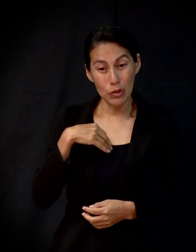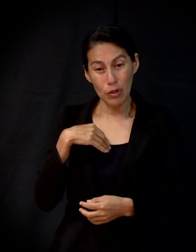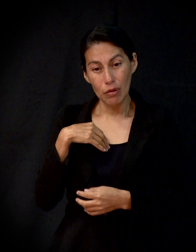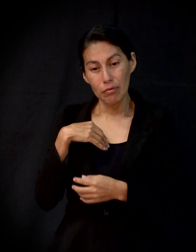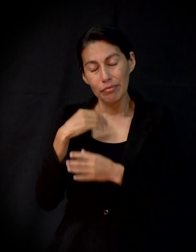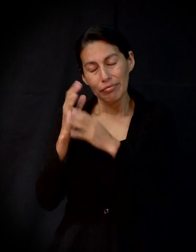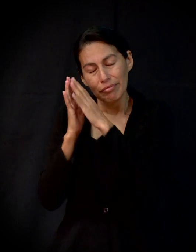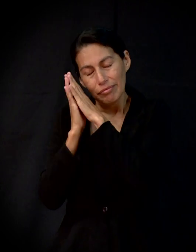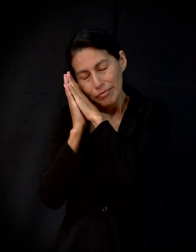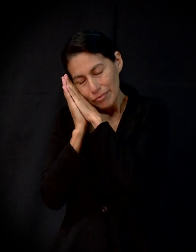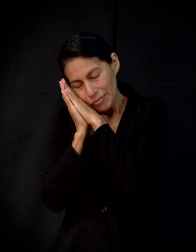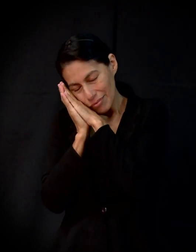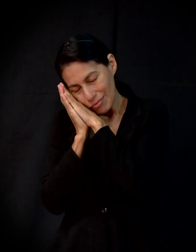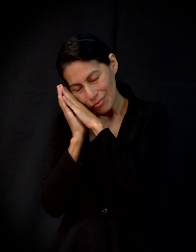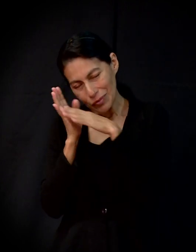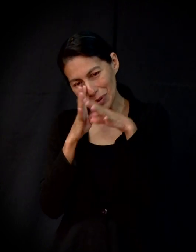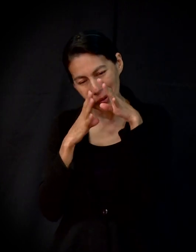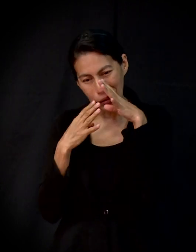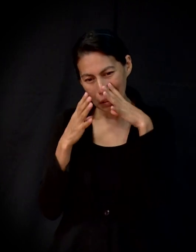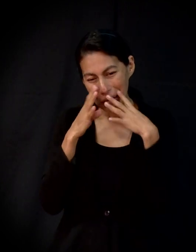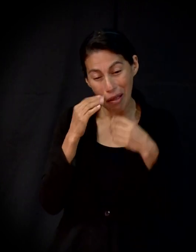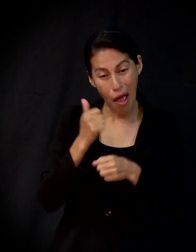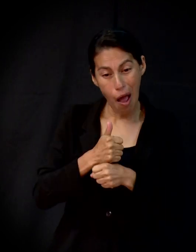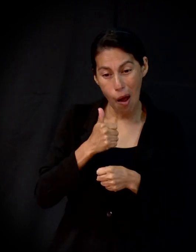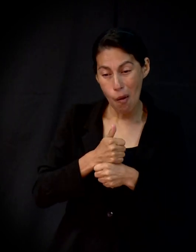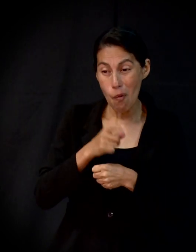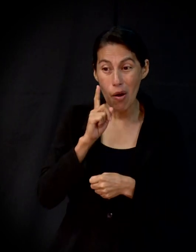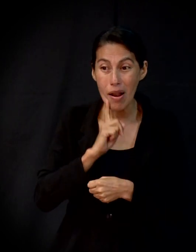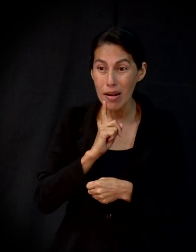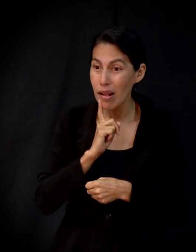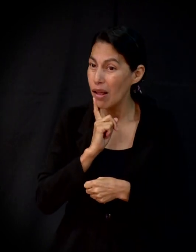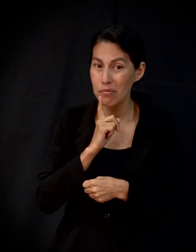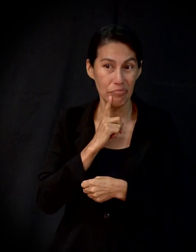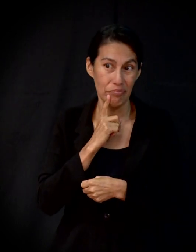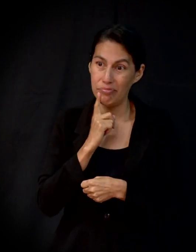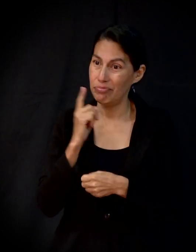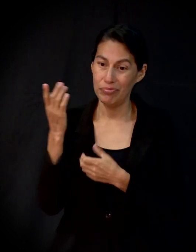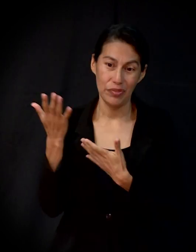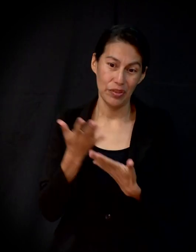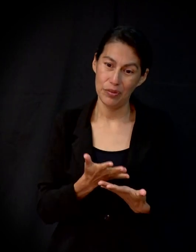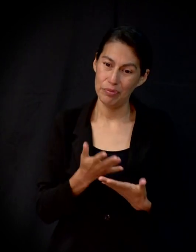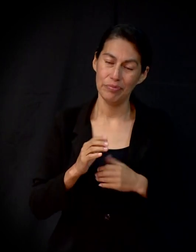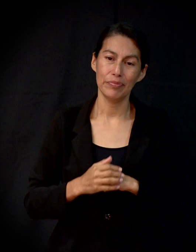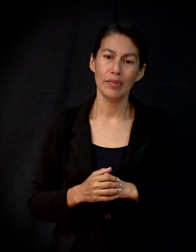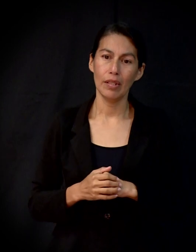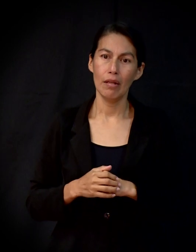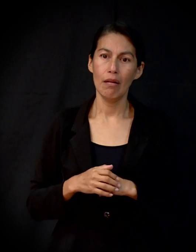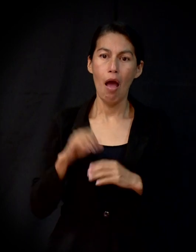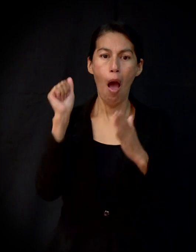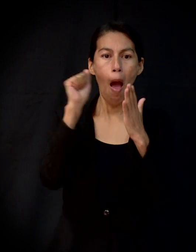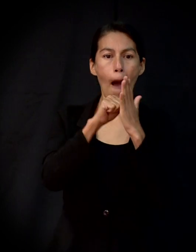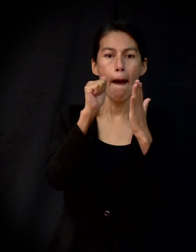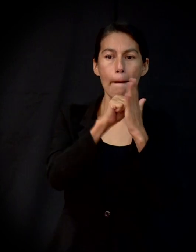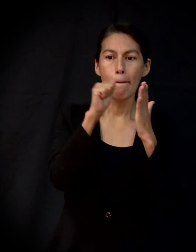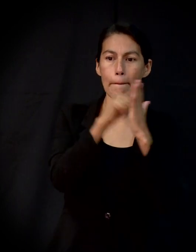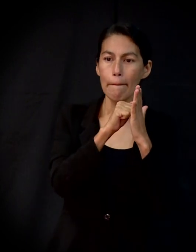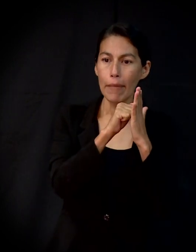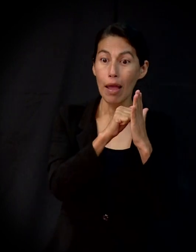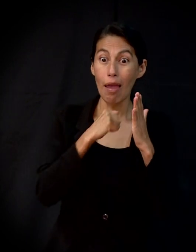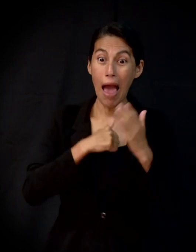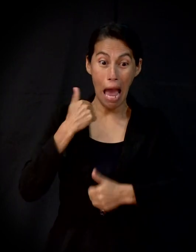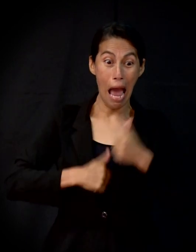costar llorando porque no había llegado a mi abuelita. Pero me hizo cercar a la puerta y yo me